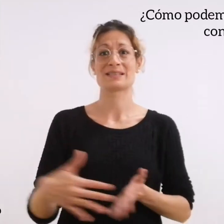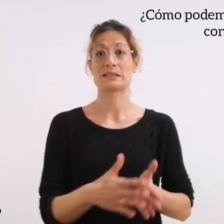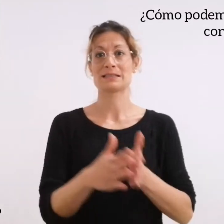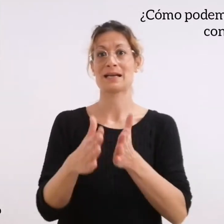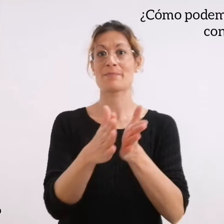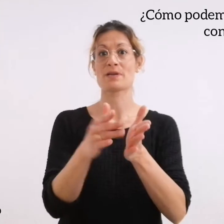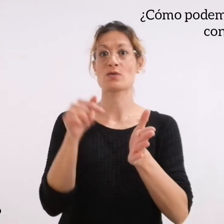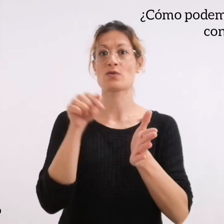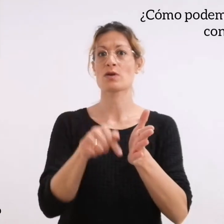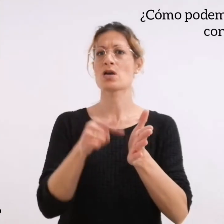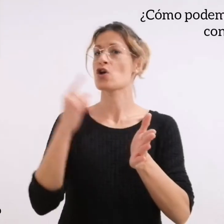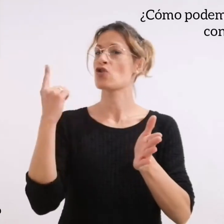es solo Jesucristo.